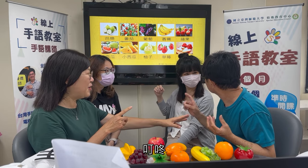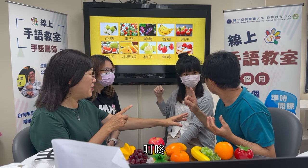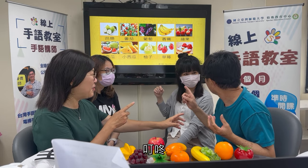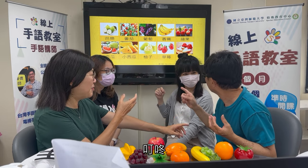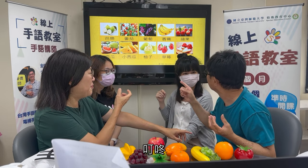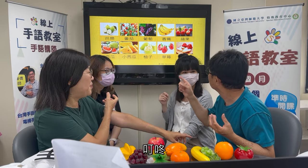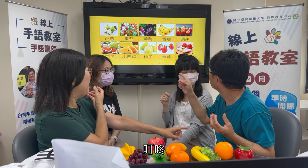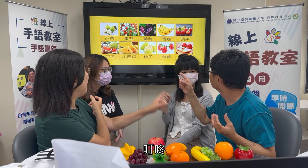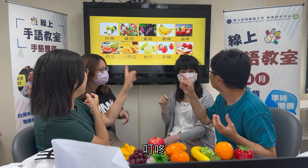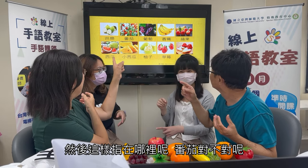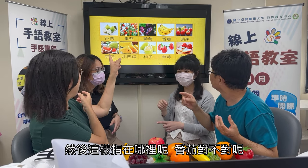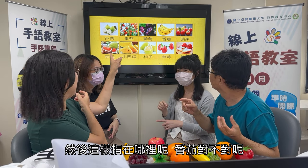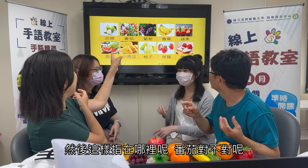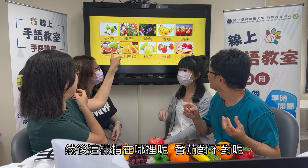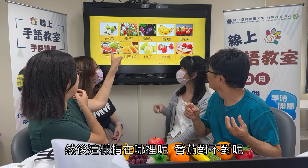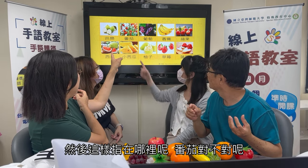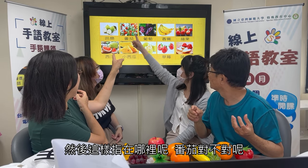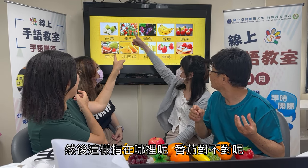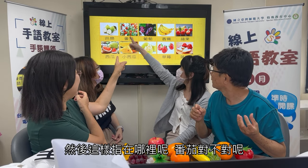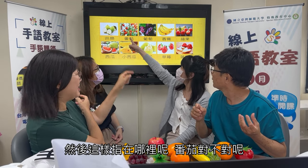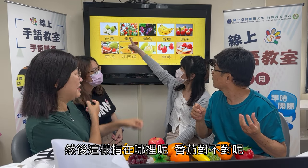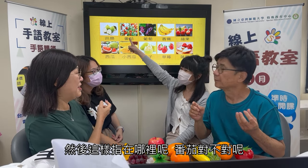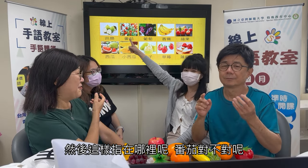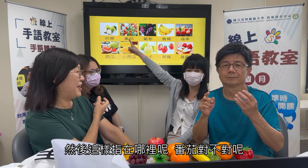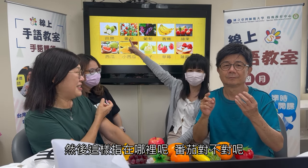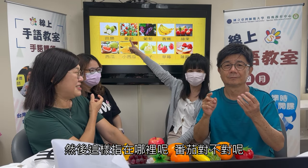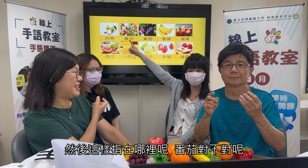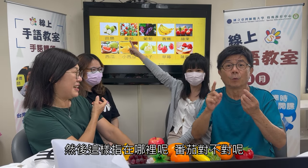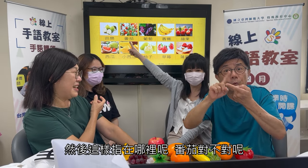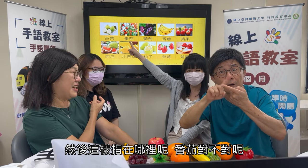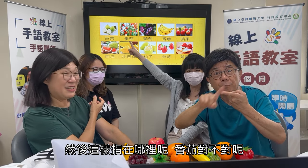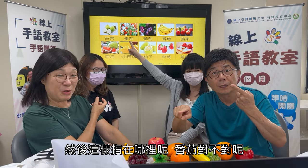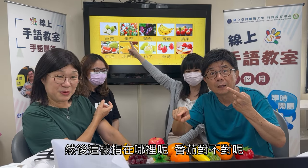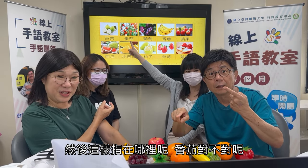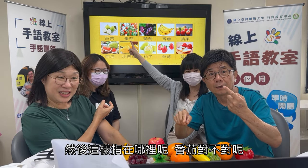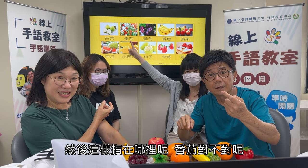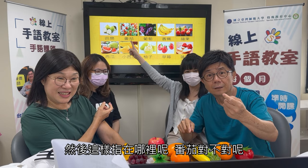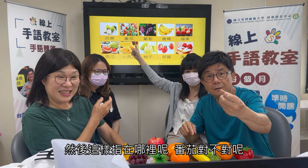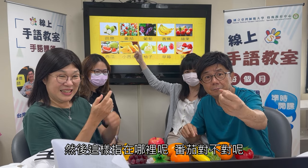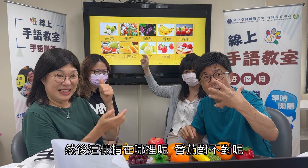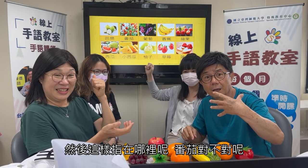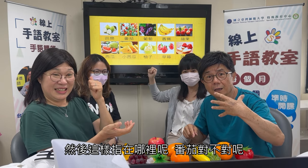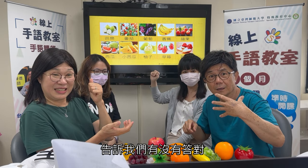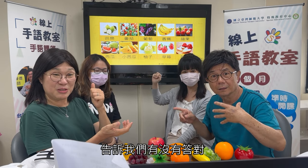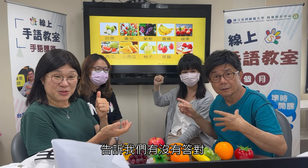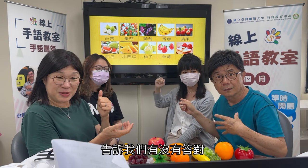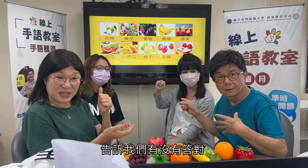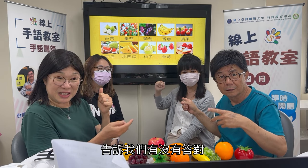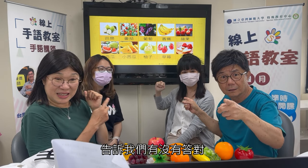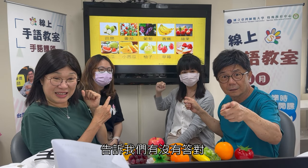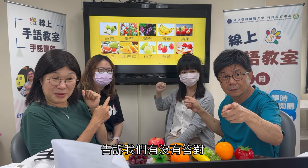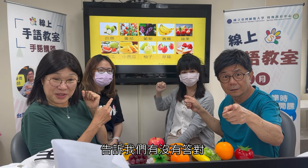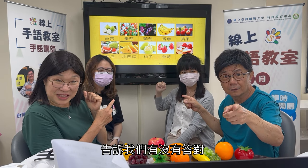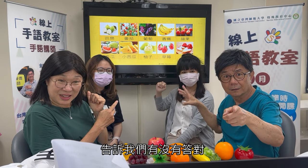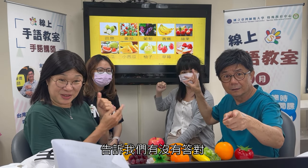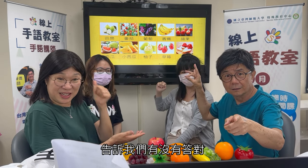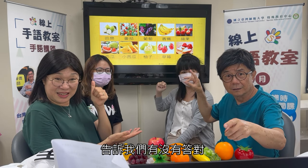咚，好的，籽在哪里呢？番茄，对不对呢？告诉我们有没有答对？